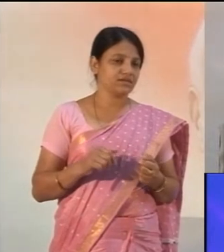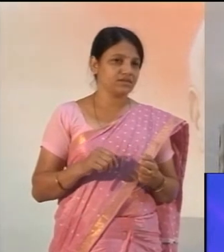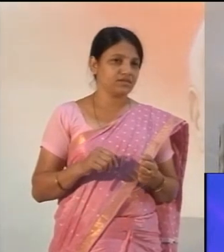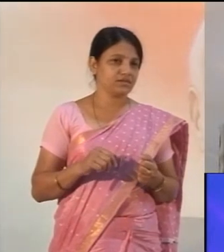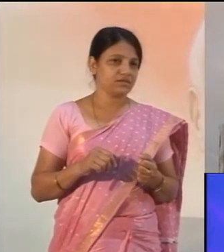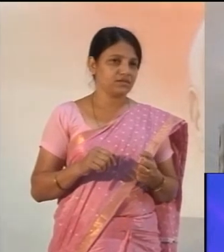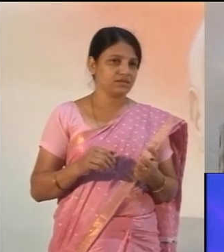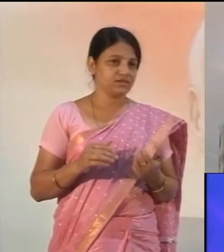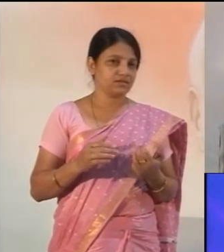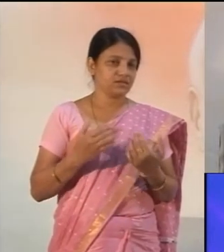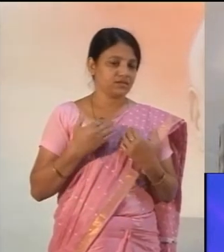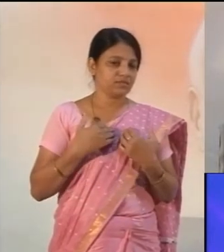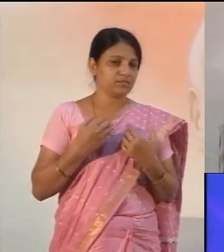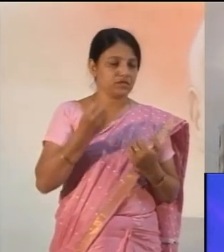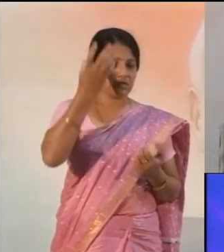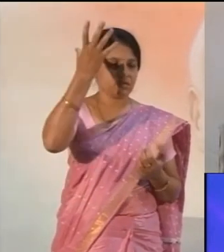अपनी दिनचर्या को